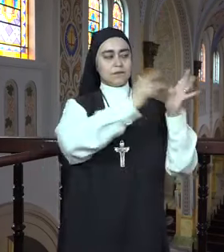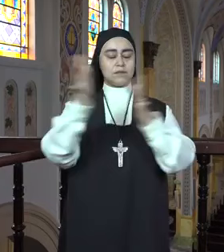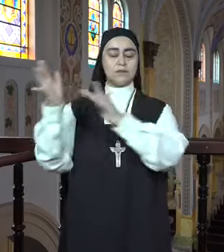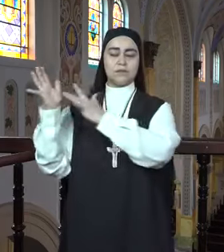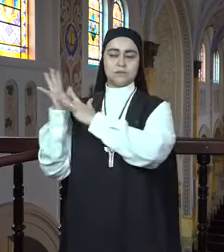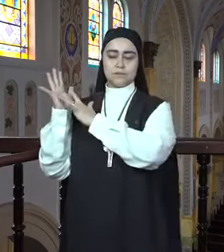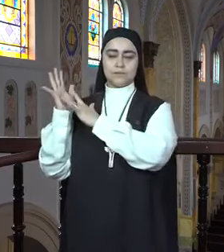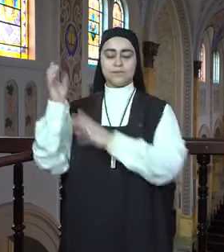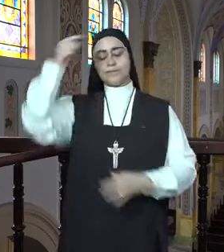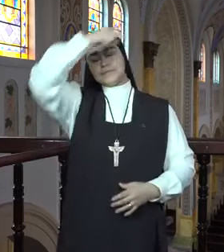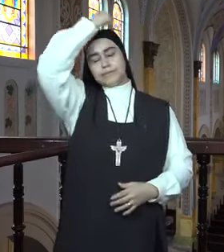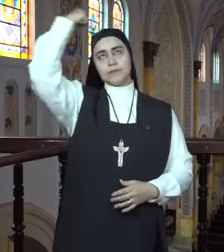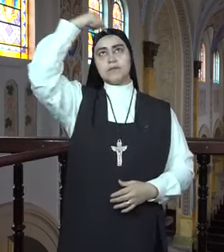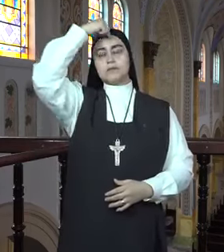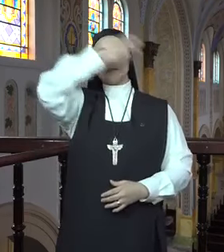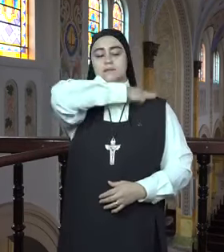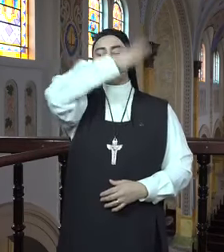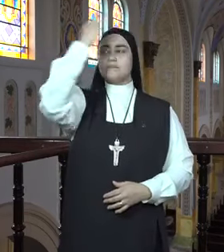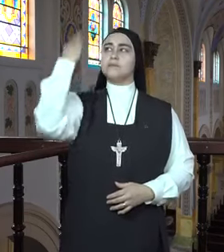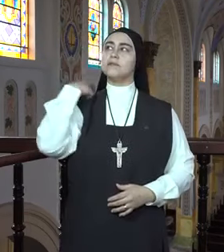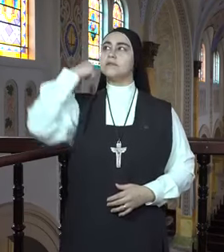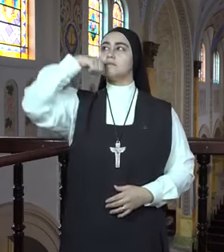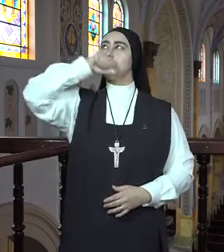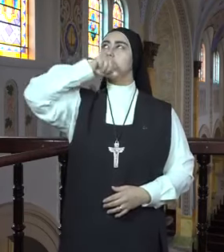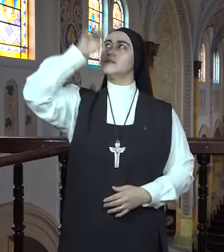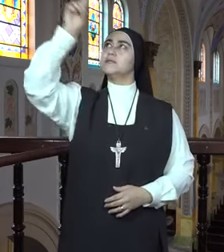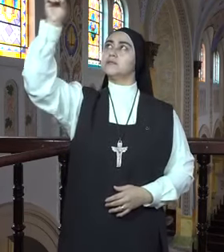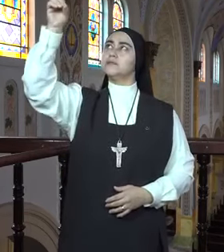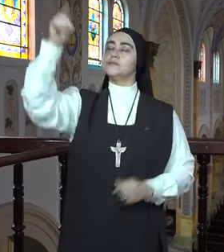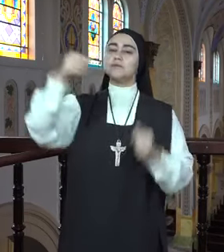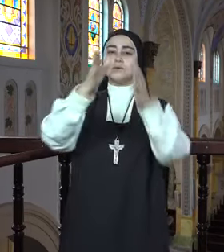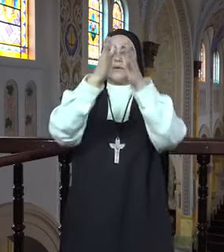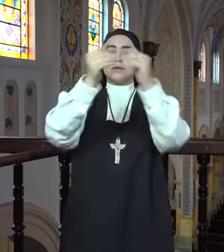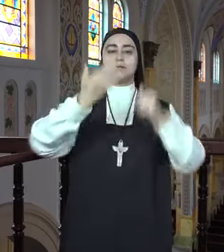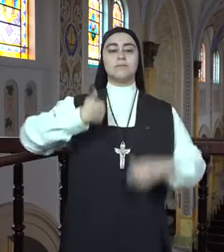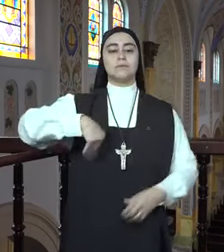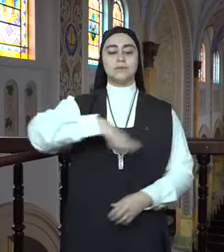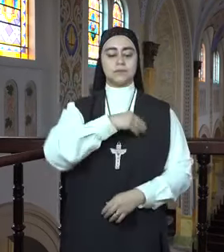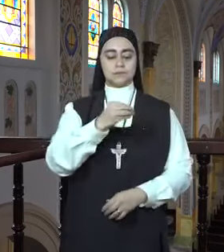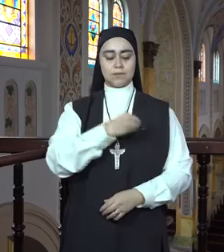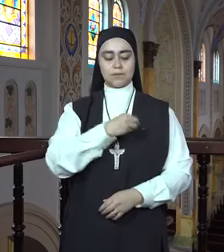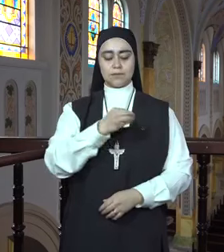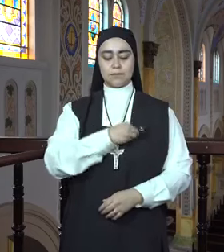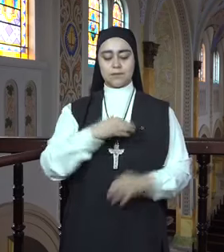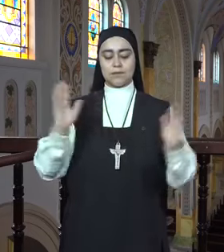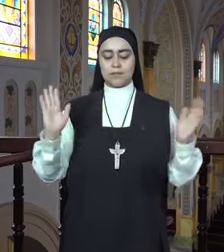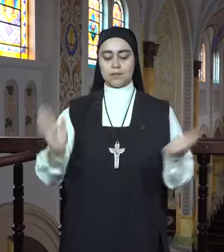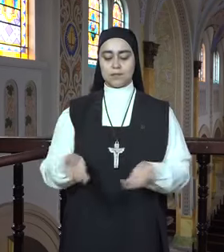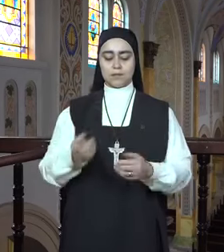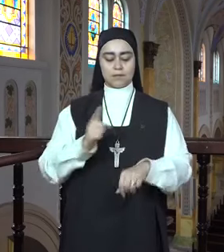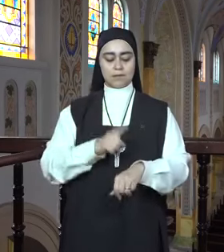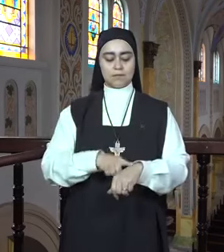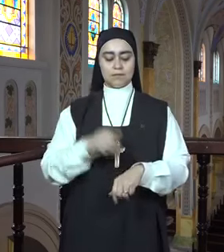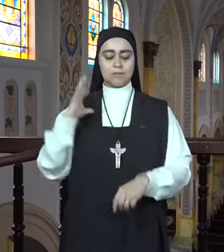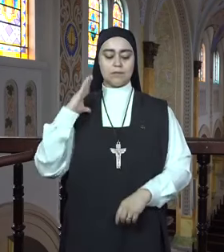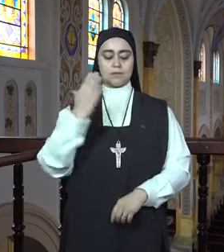Jesus. Santa Maria, Mãe de Deus, rogai por nós, pecadores, agora e na hora de